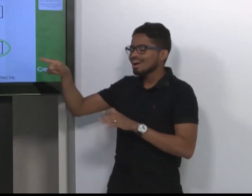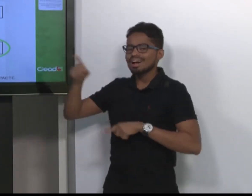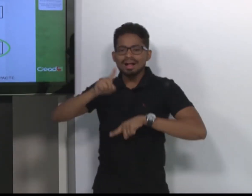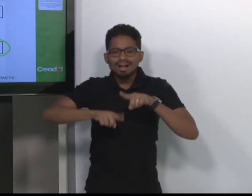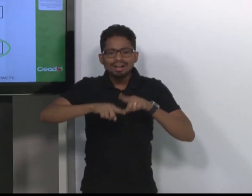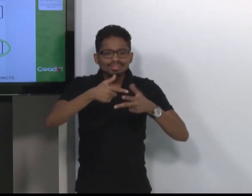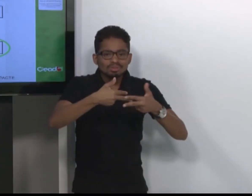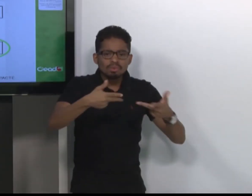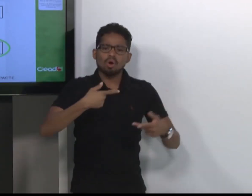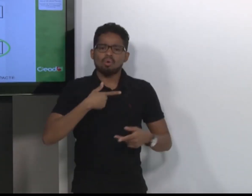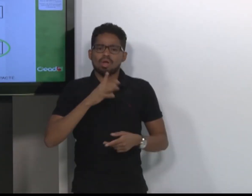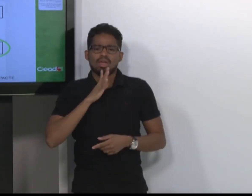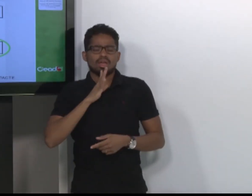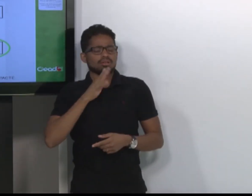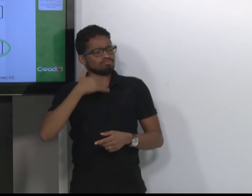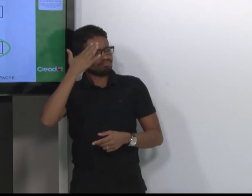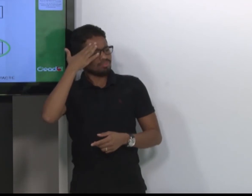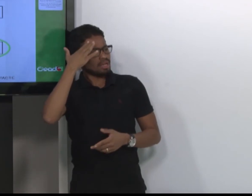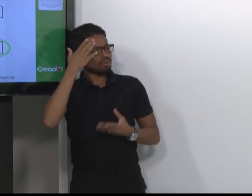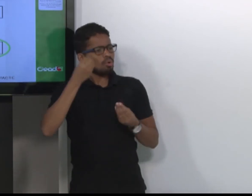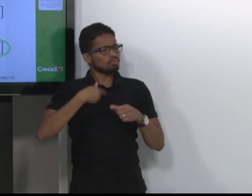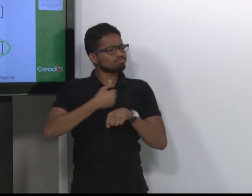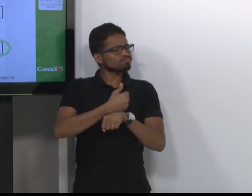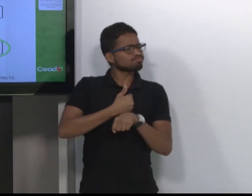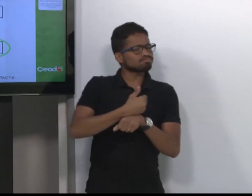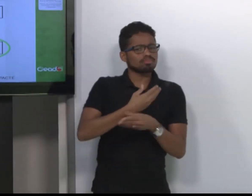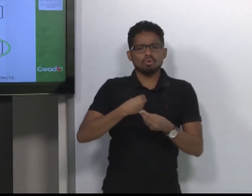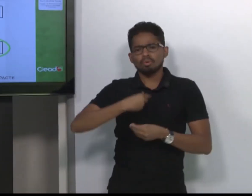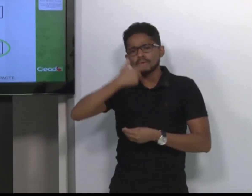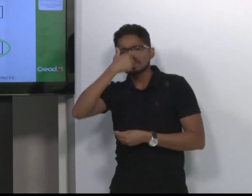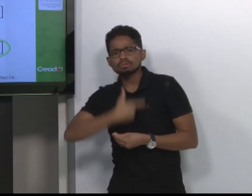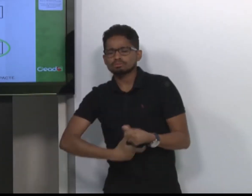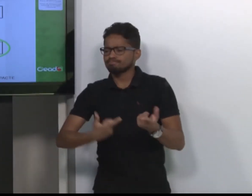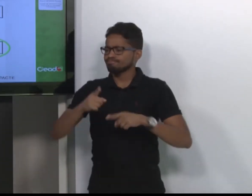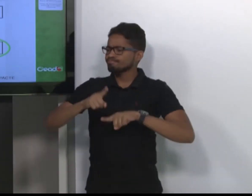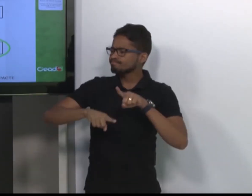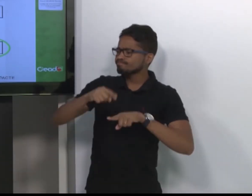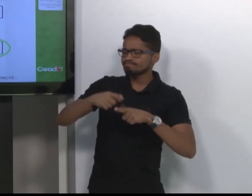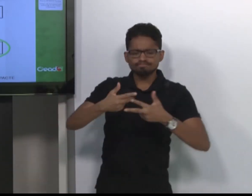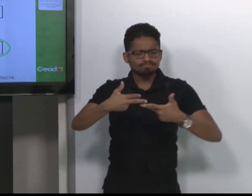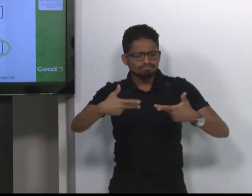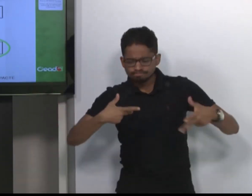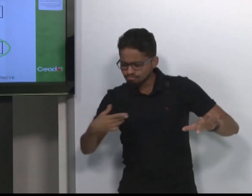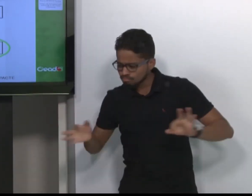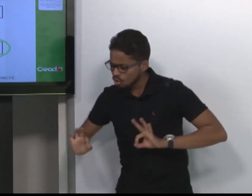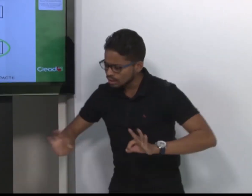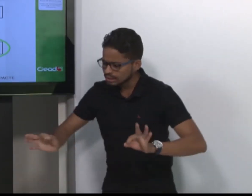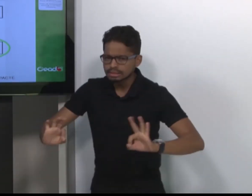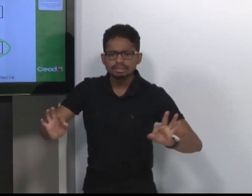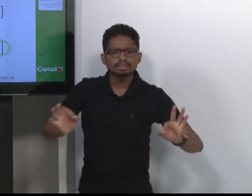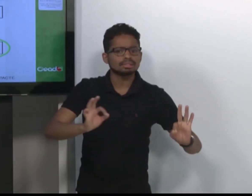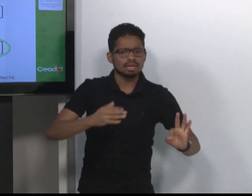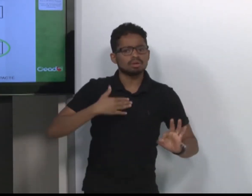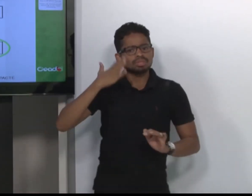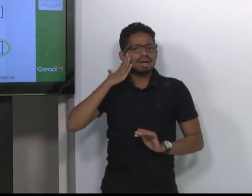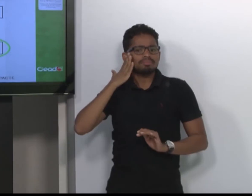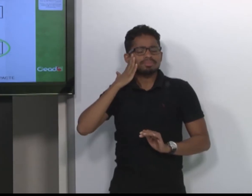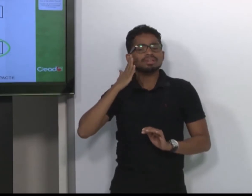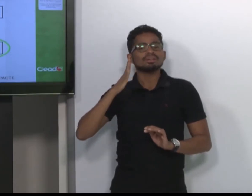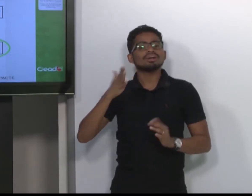Conheço os instrumentais necessários ao profissional, à atuação desse profissional, sei como organizar. E, no momento